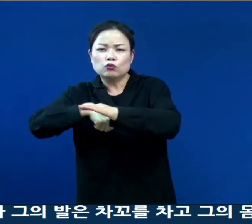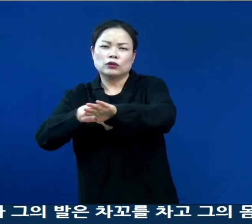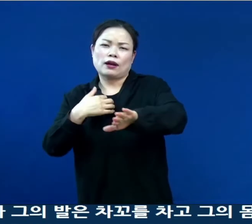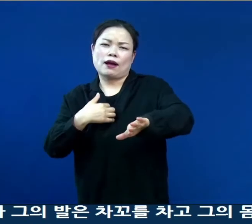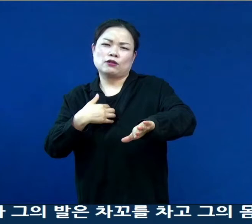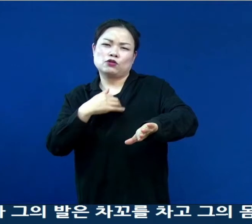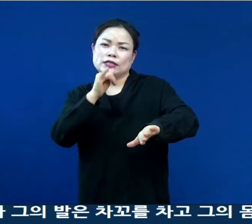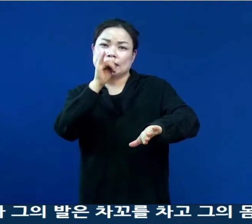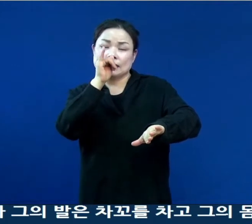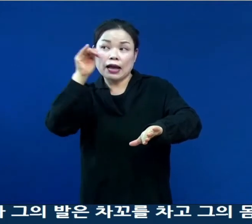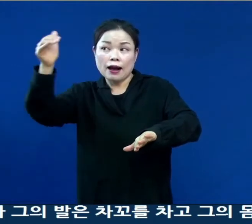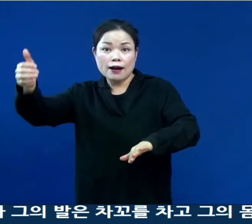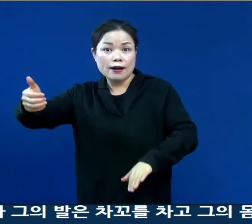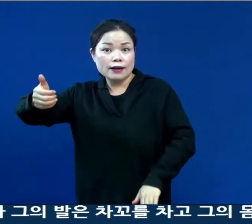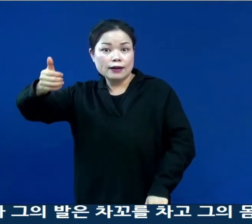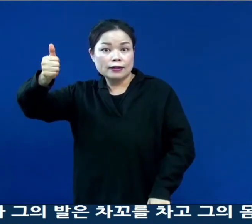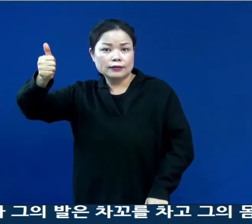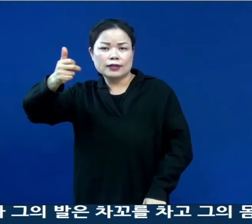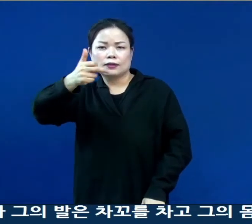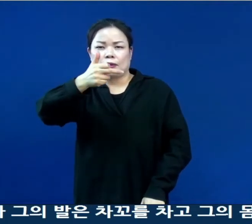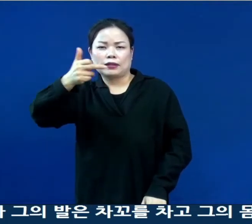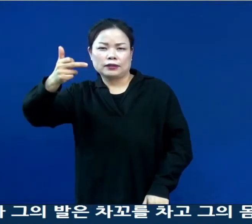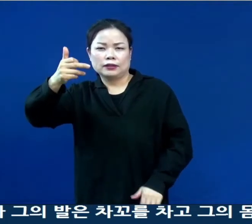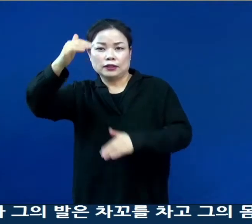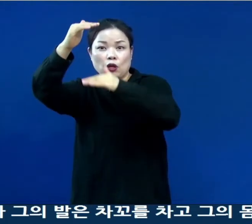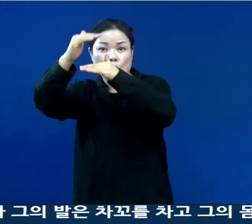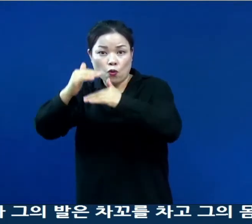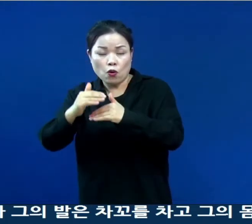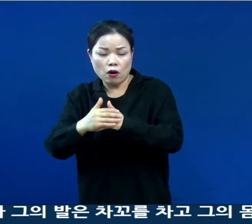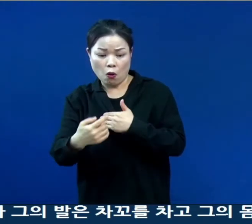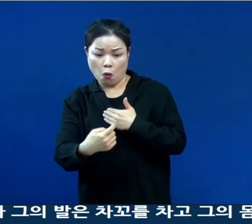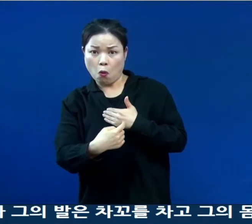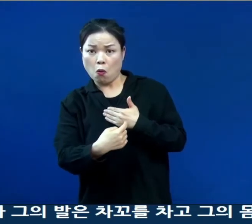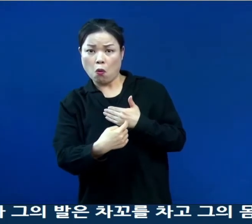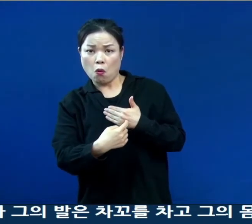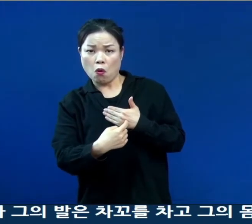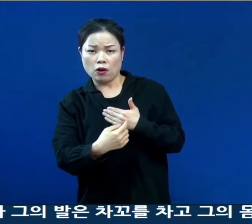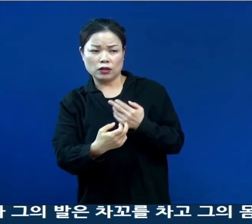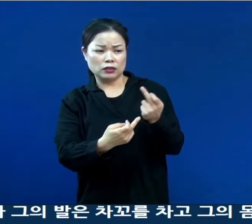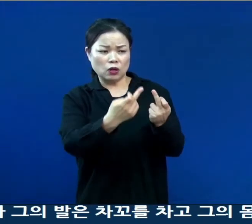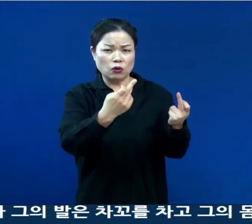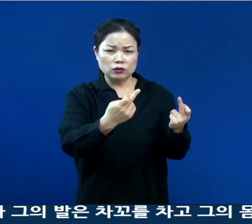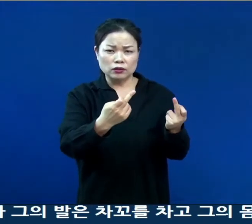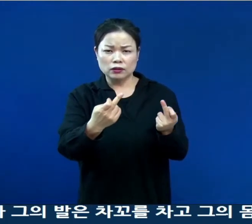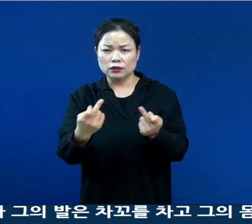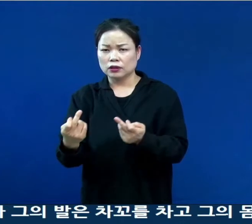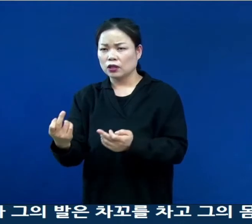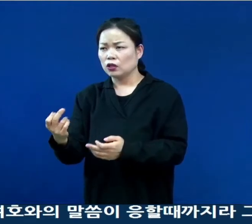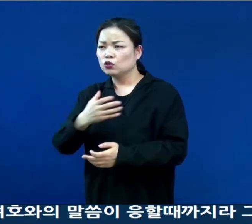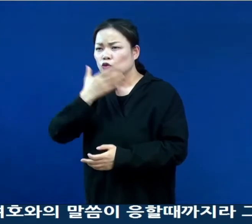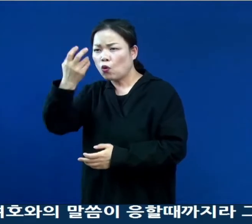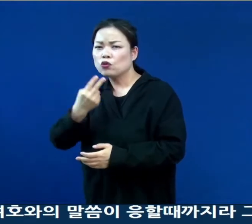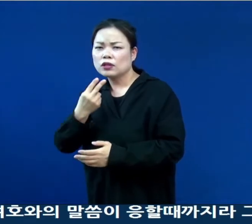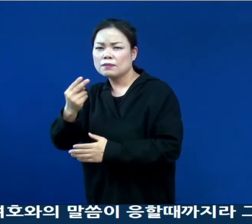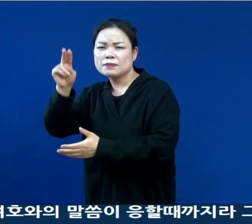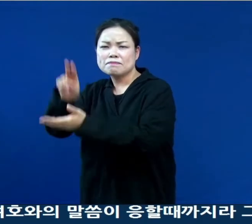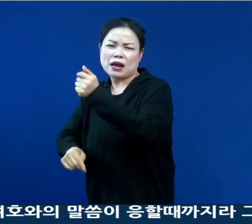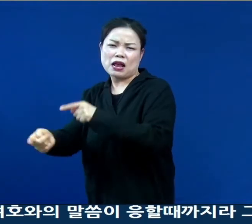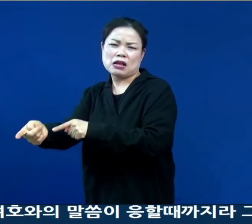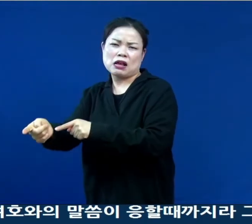있는 사실은 하나님의 큰 그림입니다. 겉으로는 형들이 요셉을 미워해서